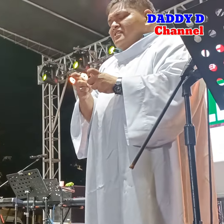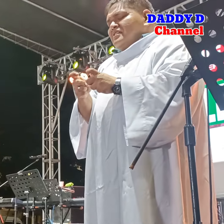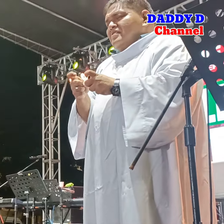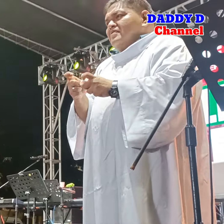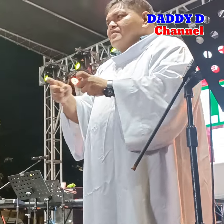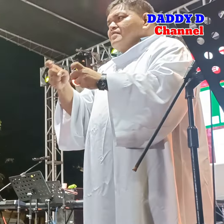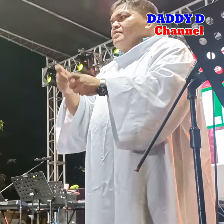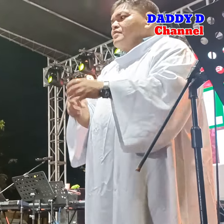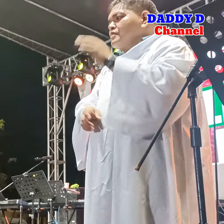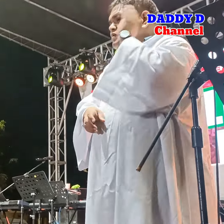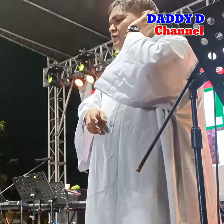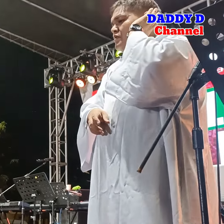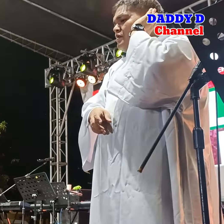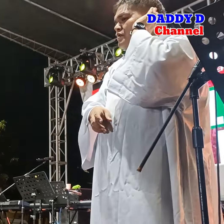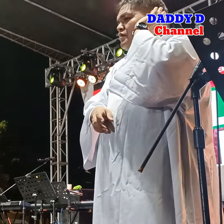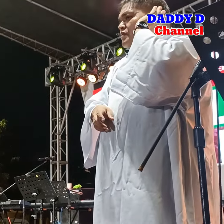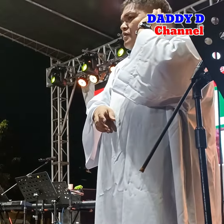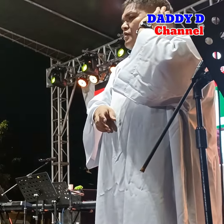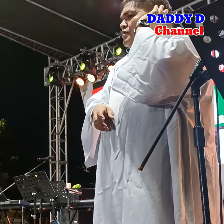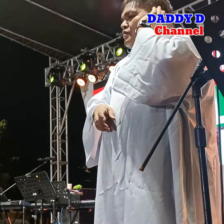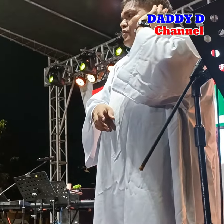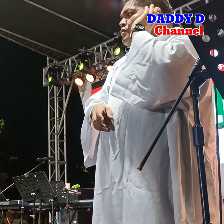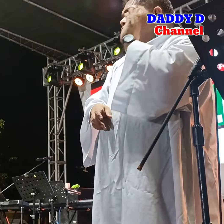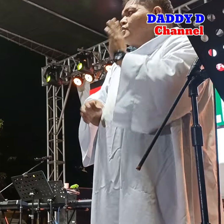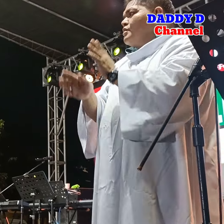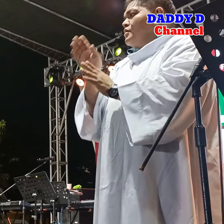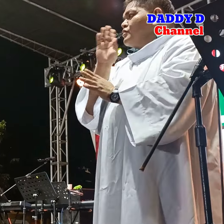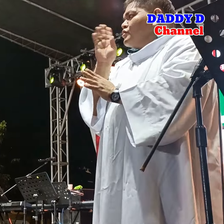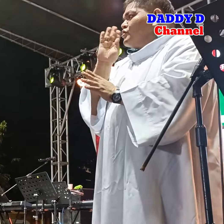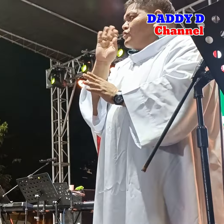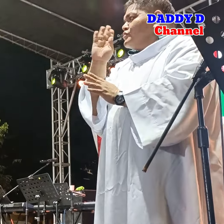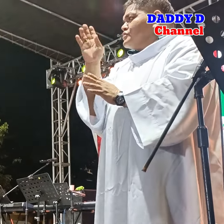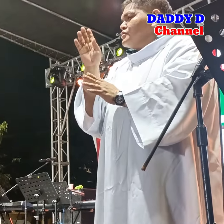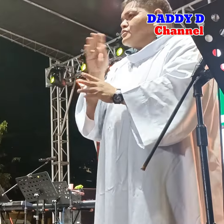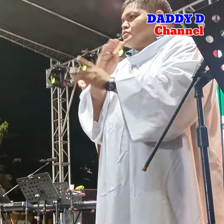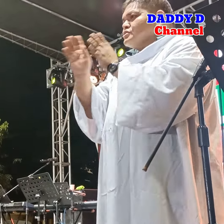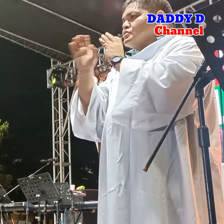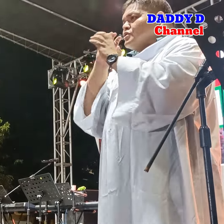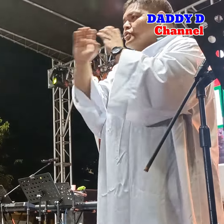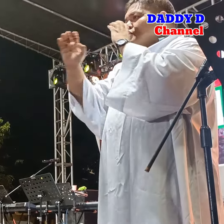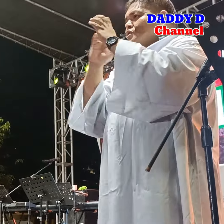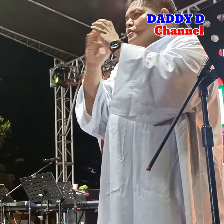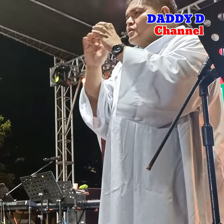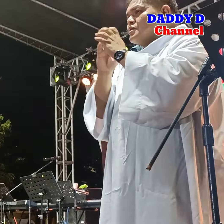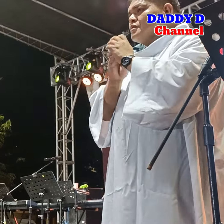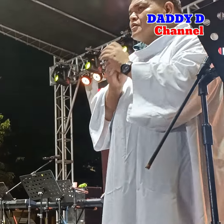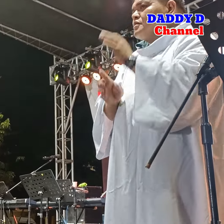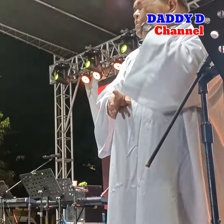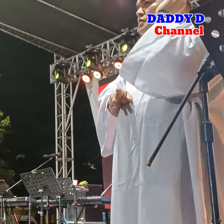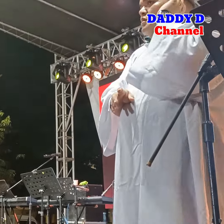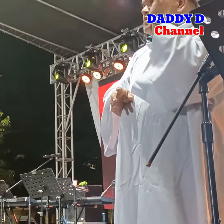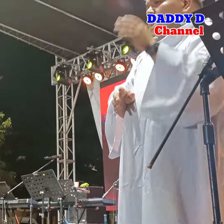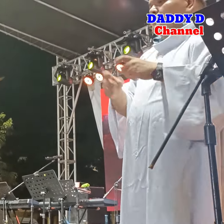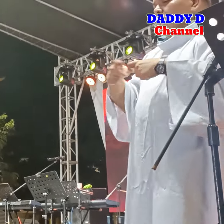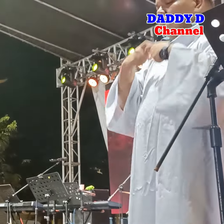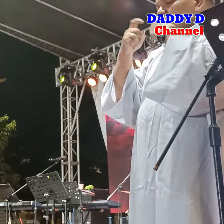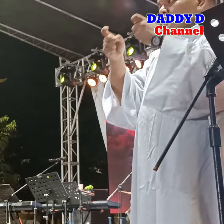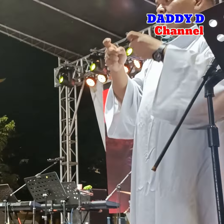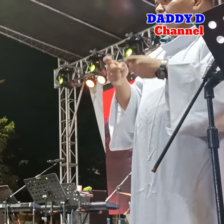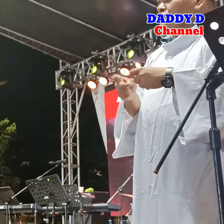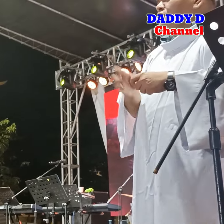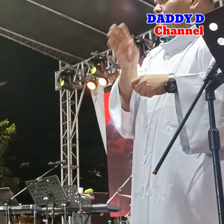na makinig at makipag-usap sa atin ang Pangulo. May State of the Nation, kaya napipilitan siya